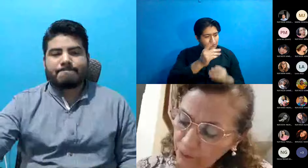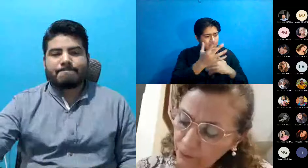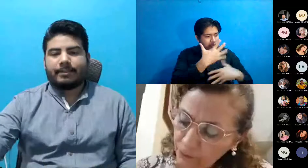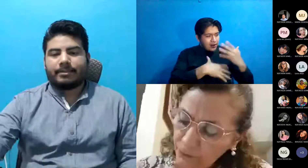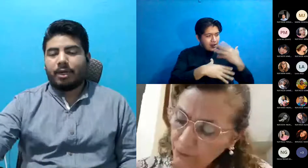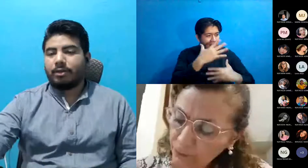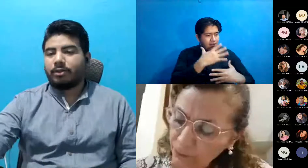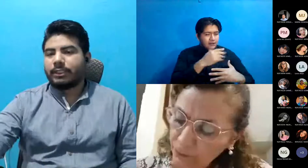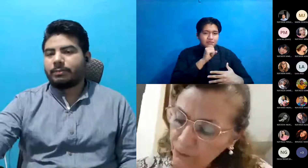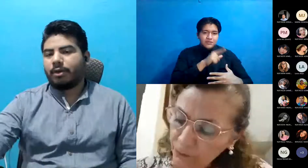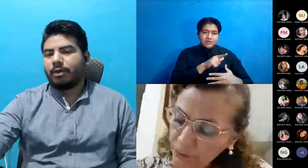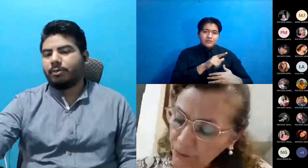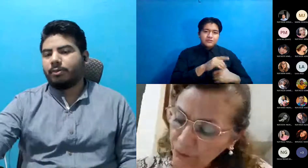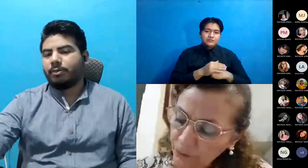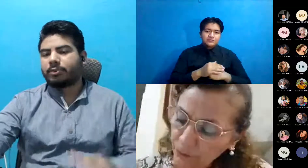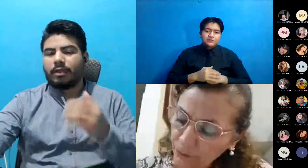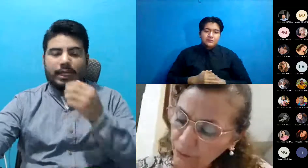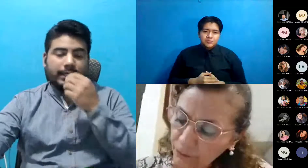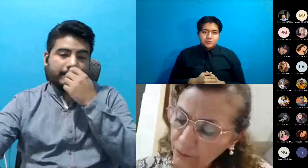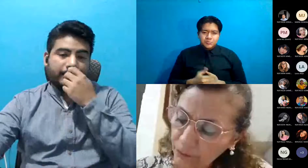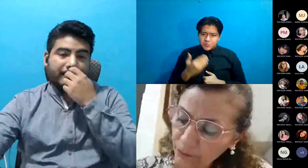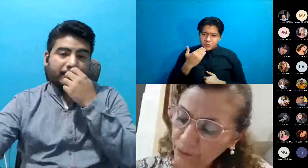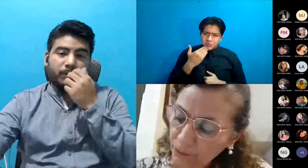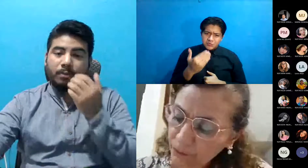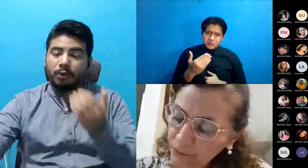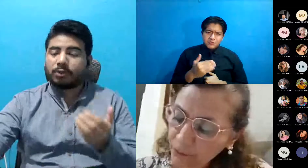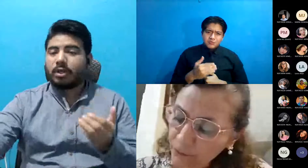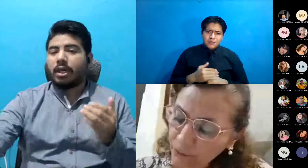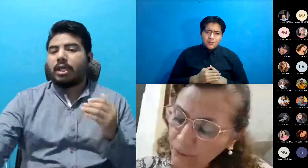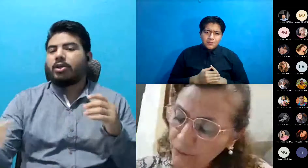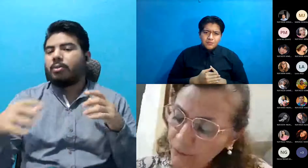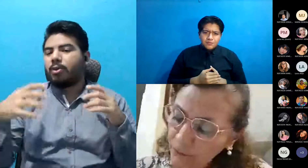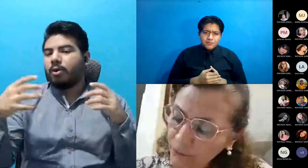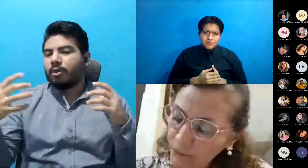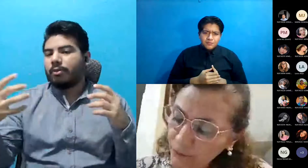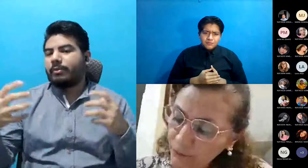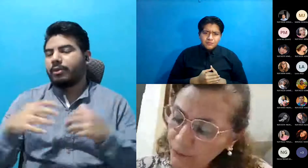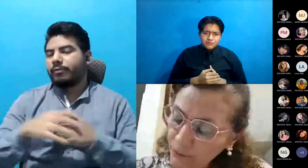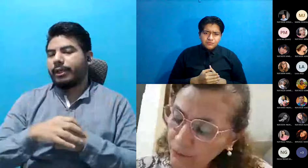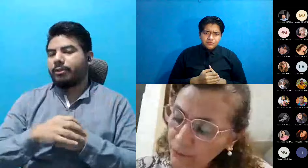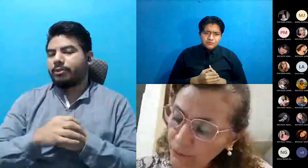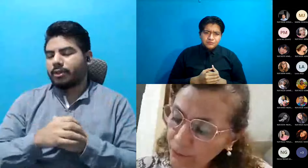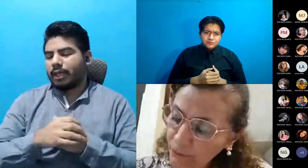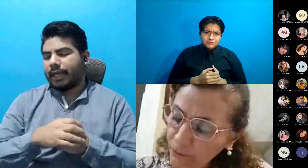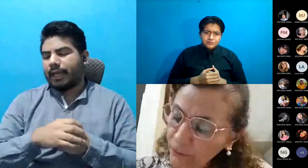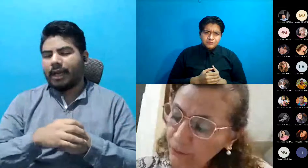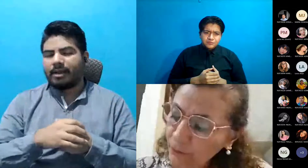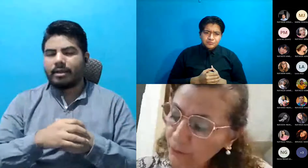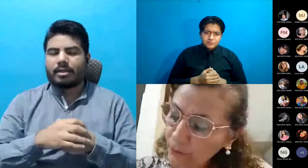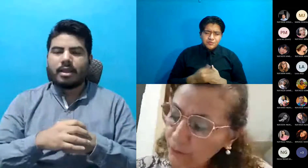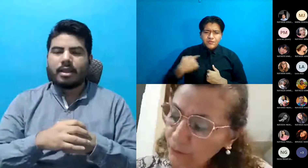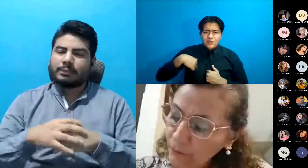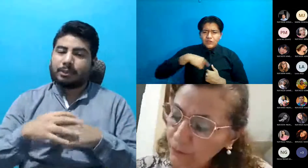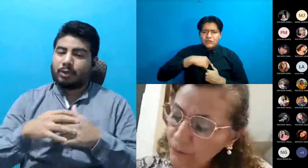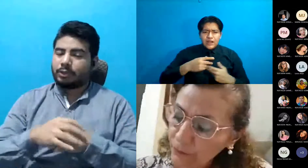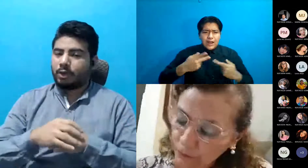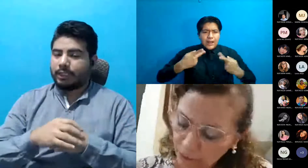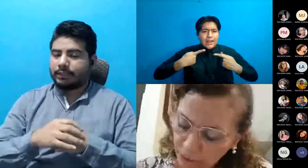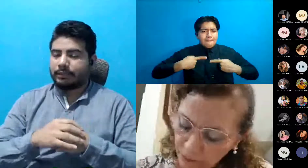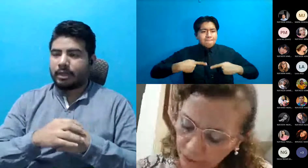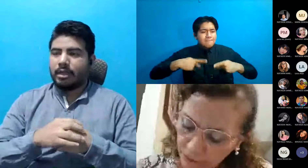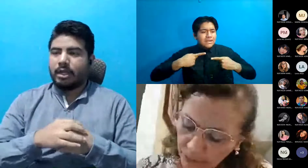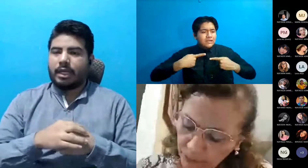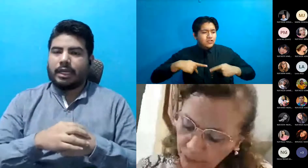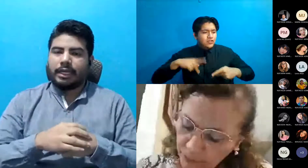eh, bueno, entonces podemos decir que son manos con voz. ¿Y cómo debemos referirnos a las